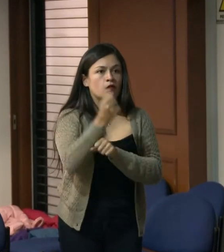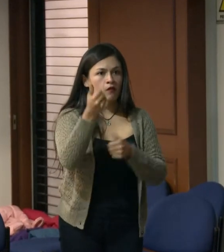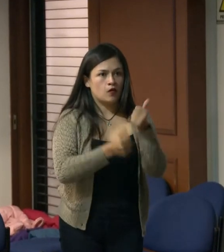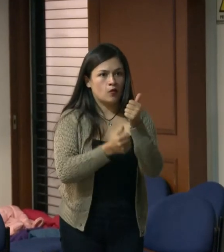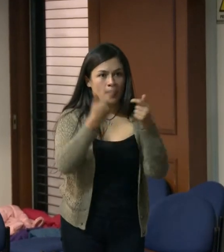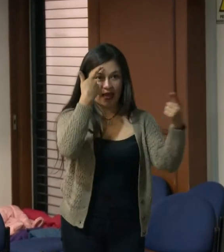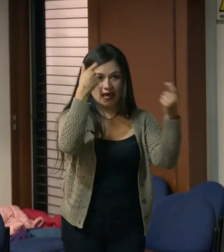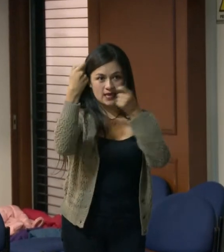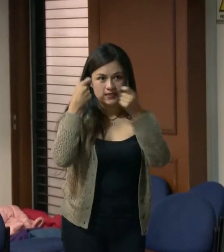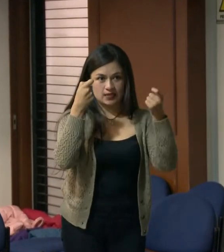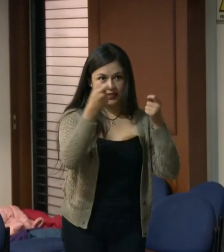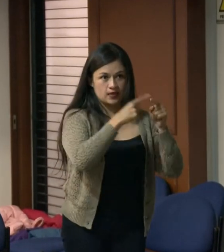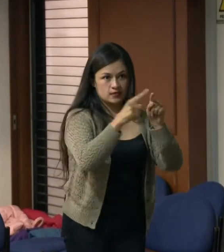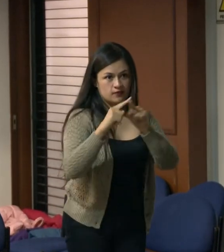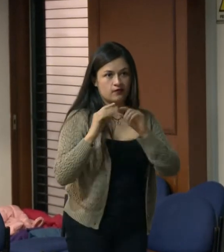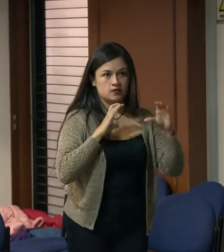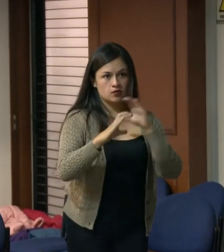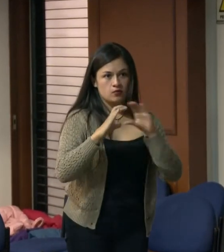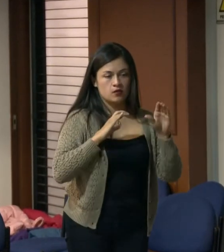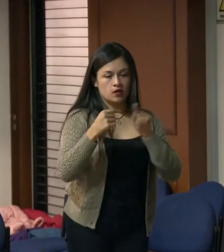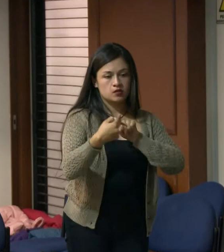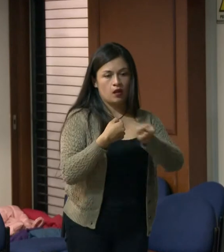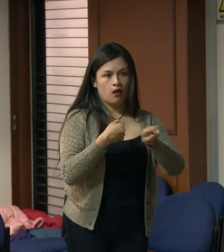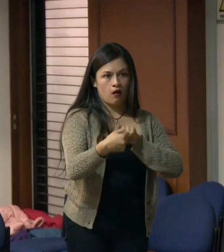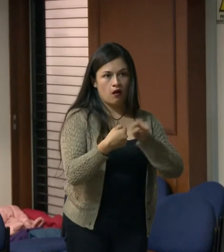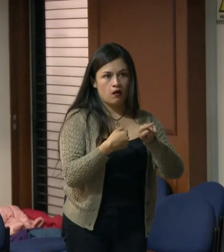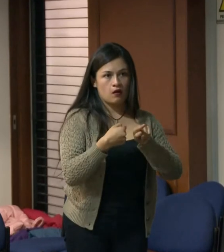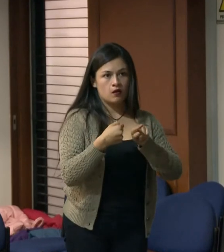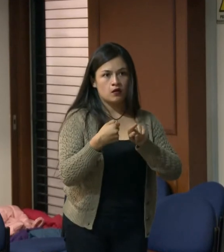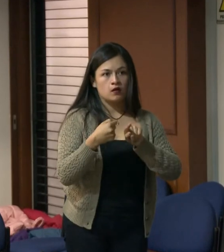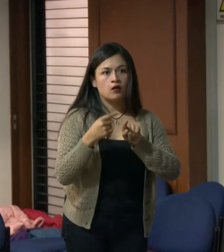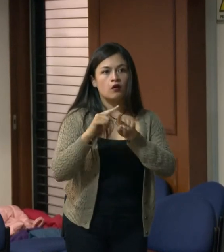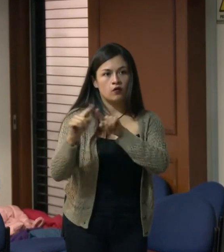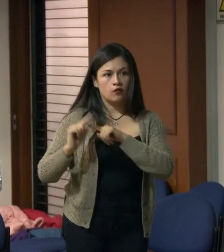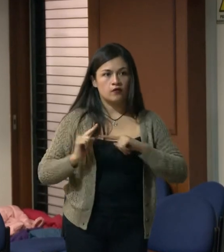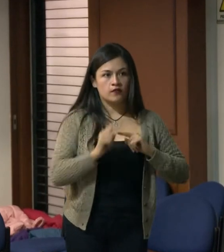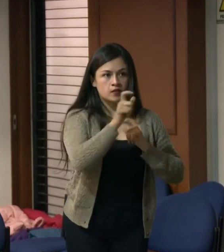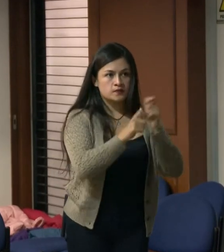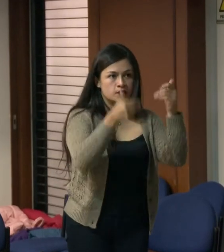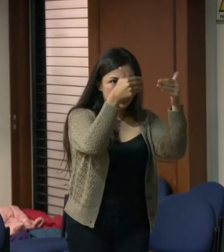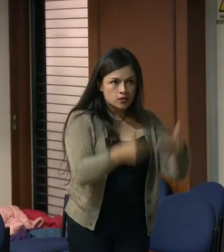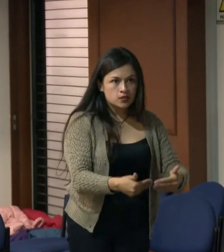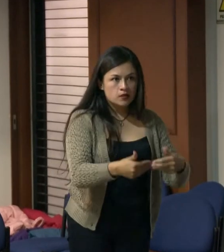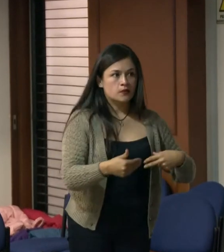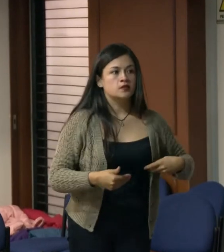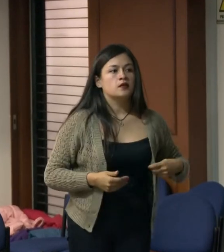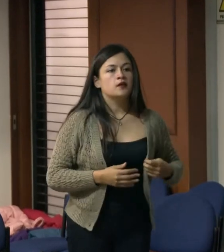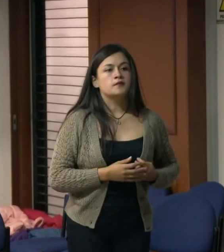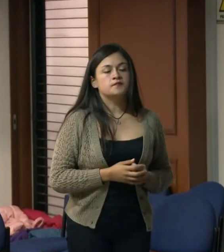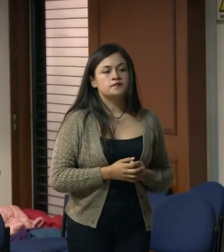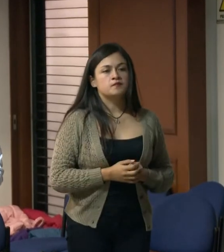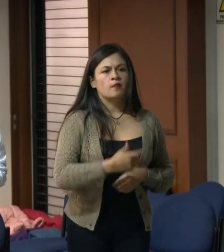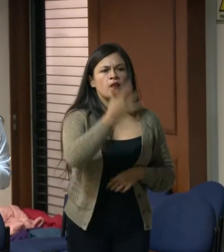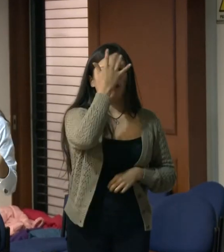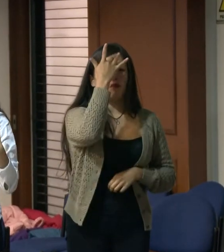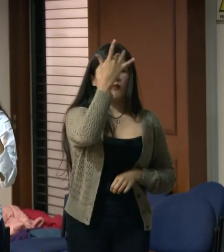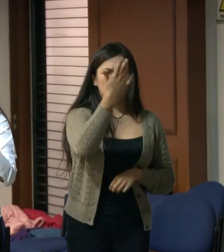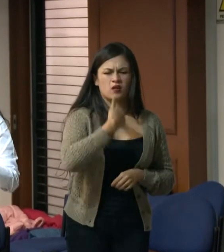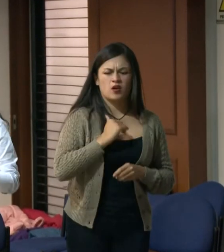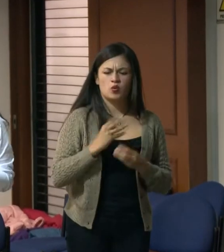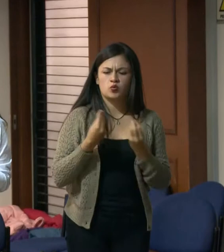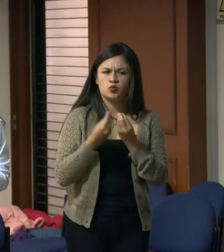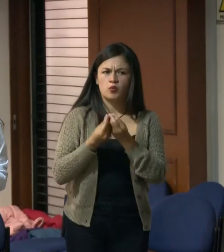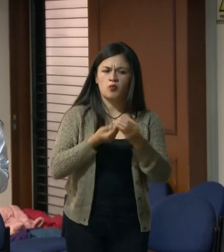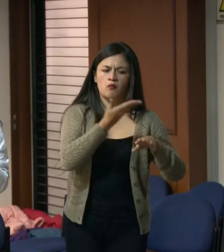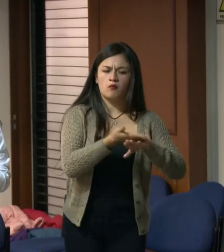las estrategias que facilitaban la comunicación e interacción con las diferentes poblaciones con discapacidad. ¿Por qué trabajamos por qué